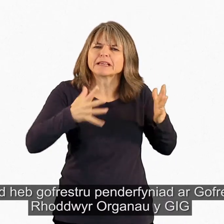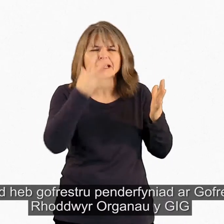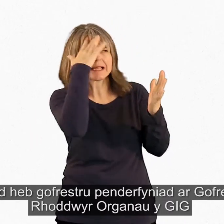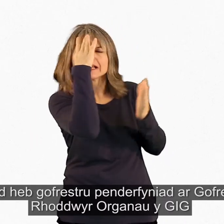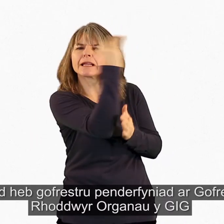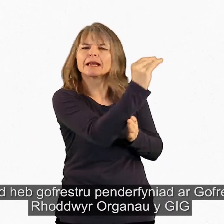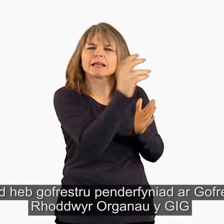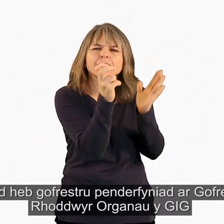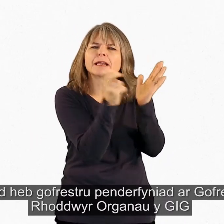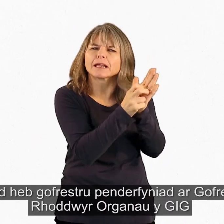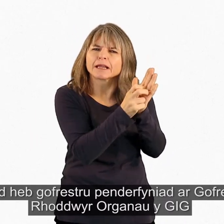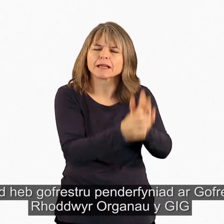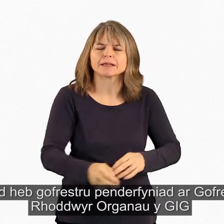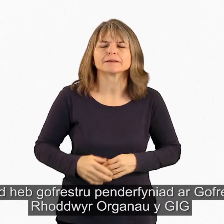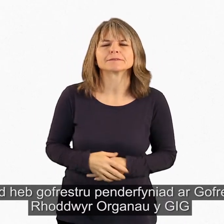y gwasanaeth iechyd genedlaethol.